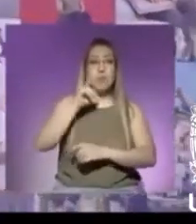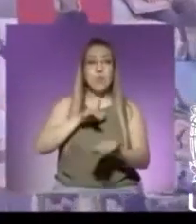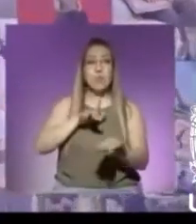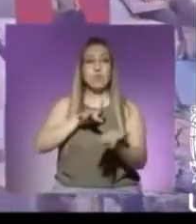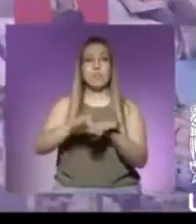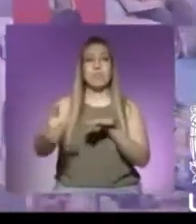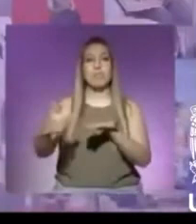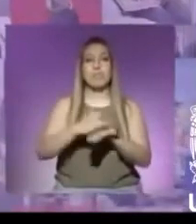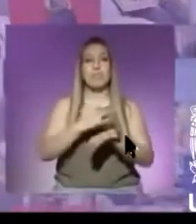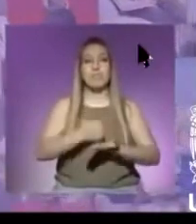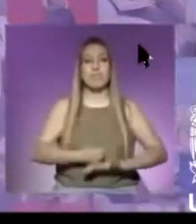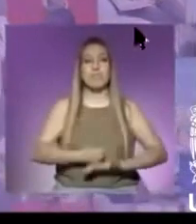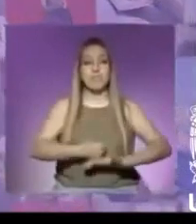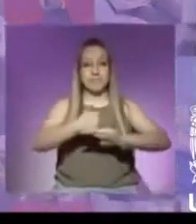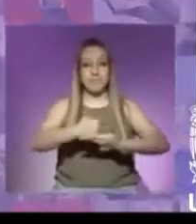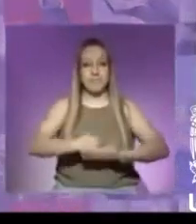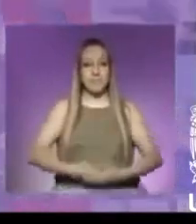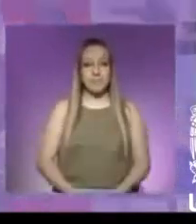todos.